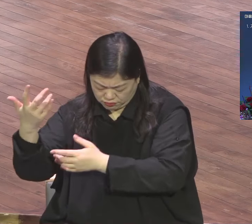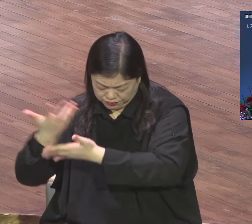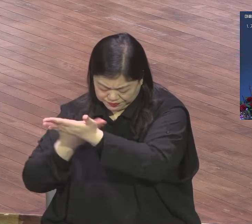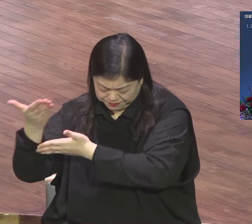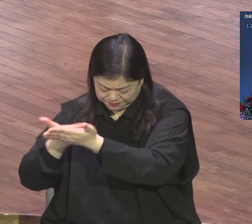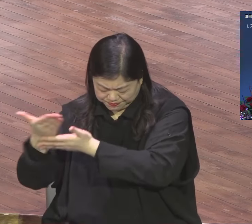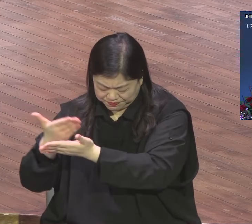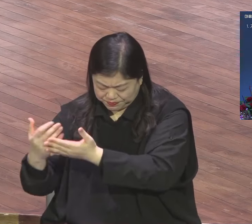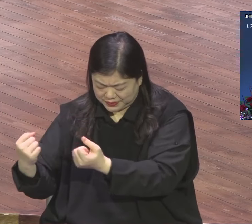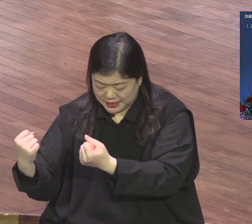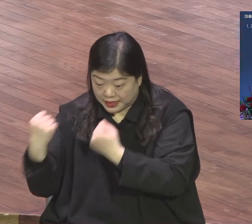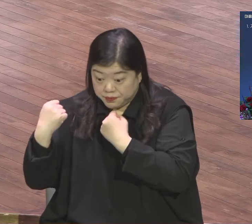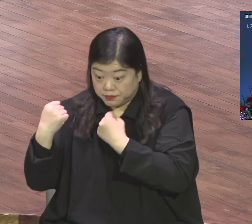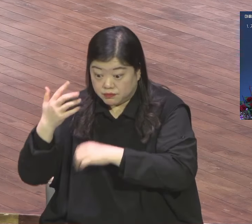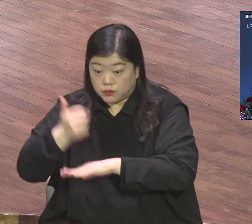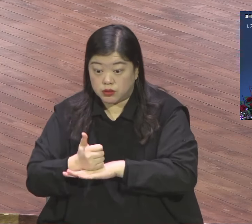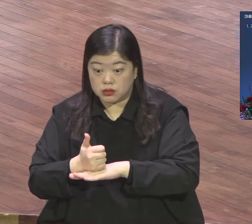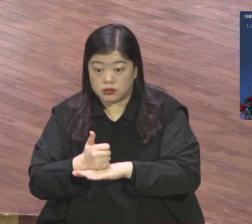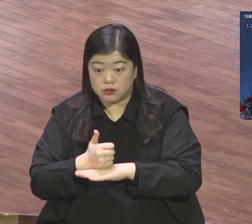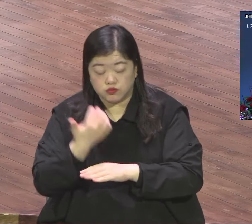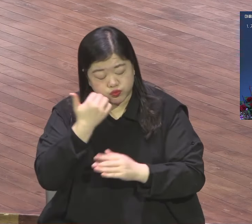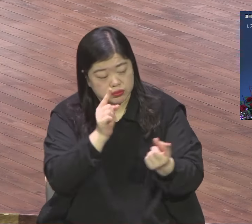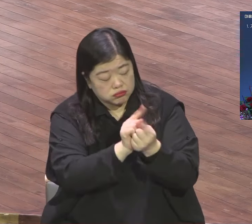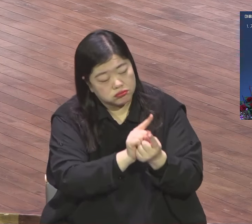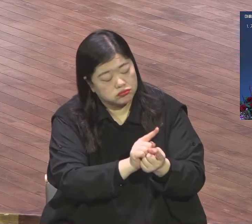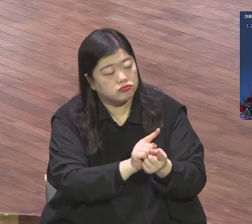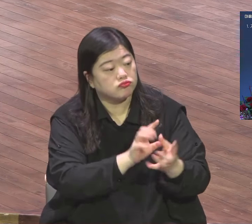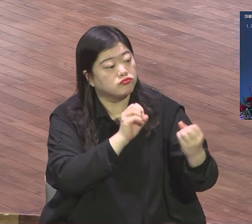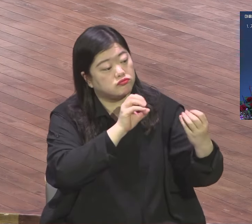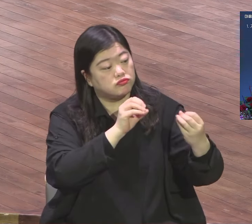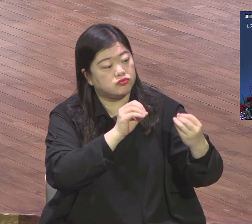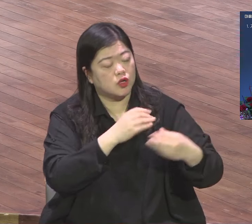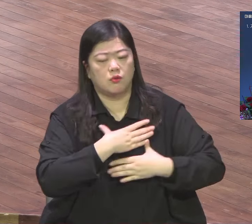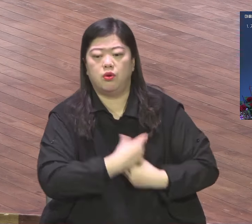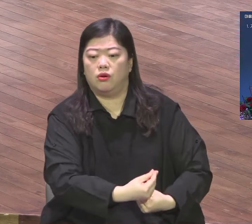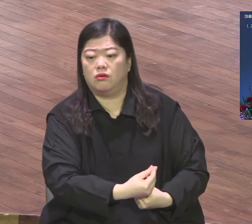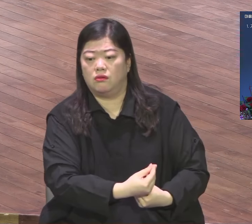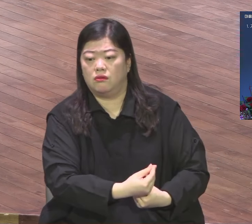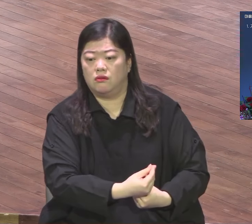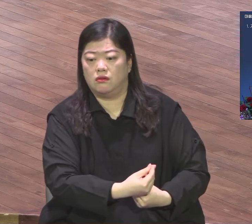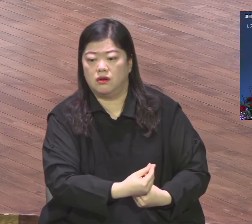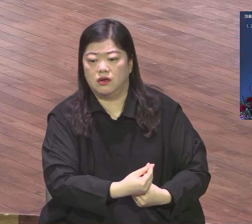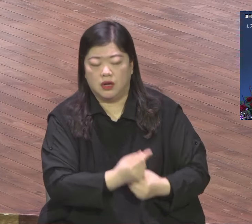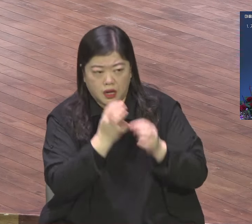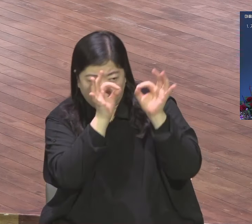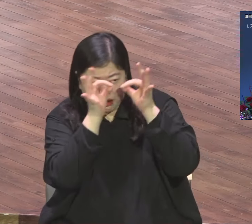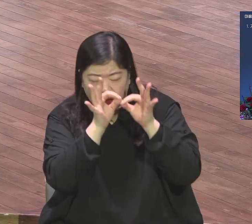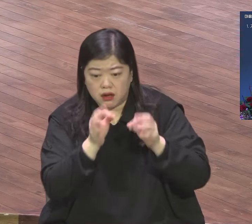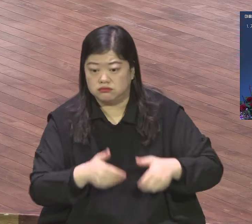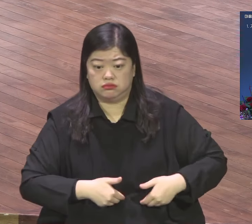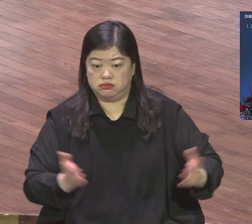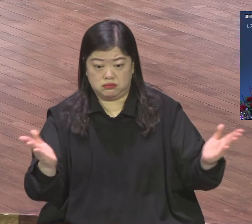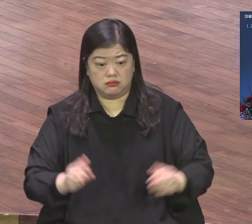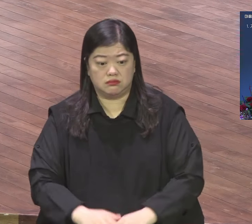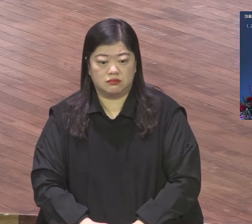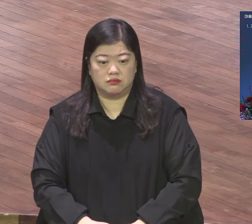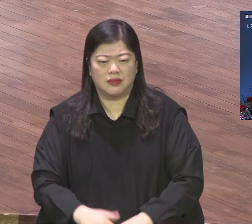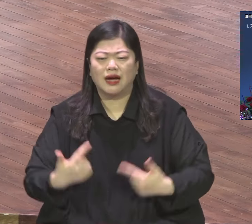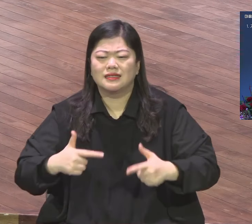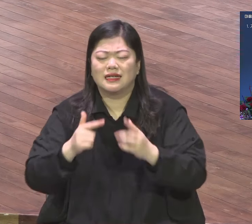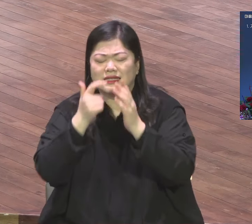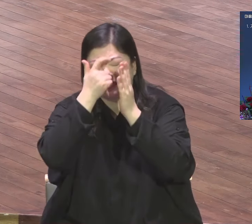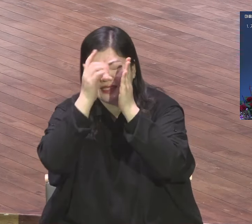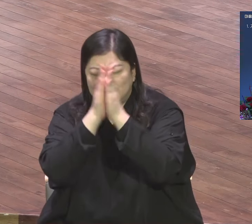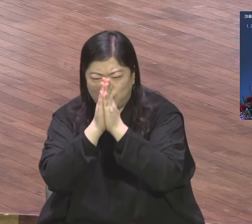무엇을 하든지 말해나 일해나 하나님과 소통하는 기도의 사람이 되시기를 바랍니다.